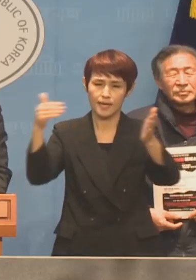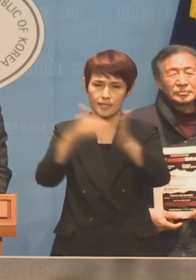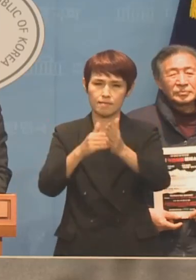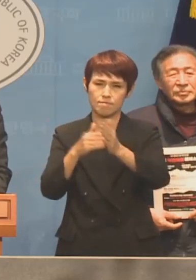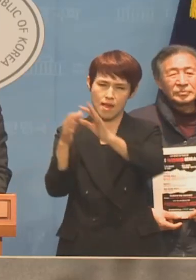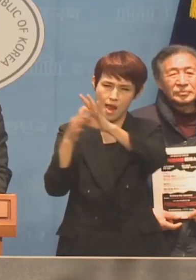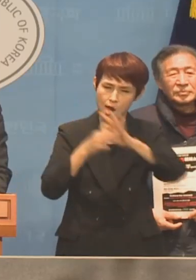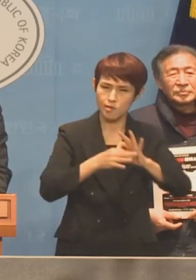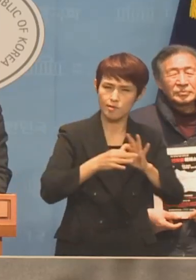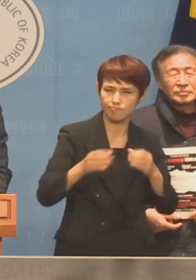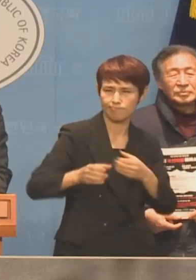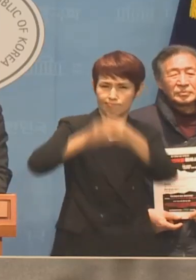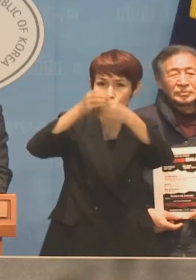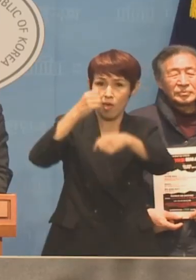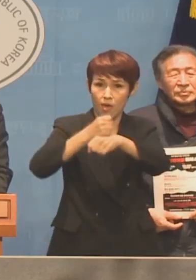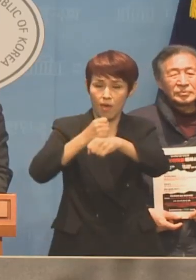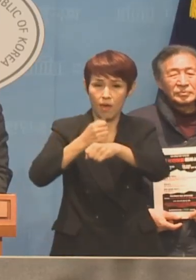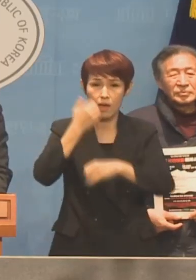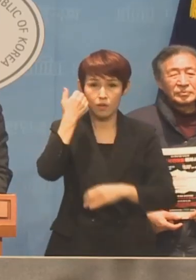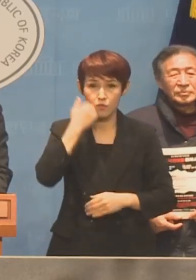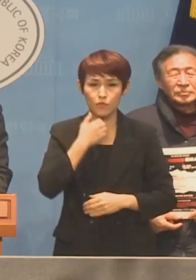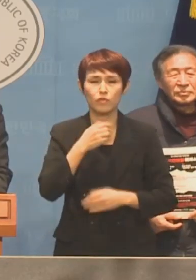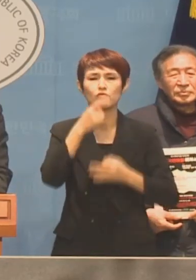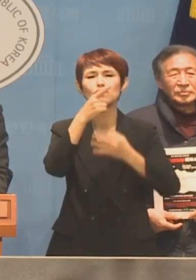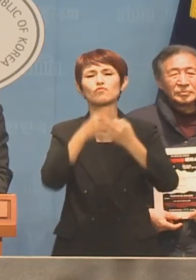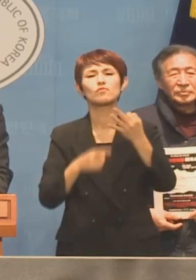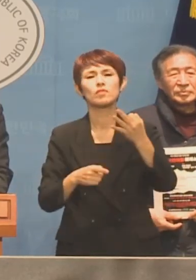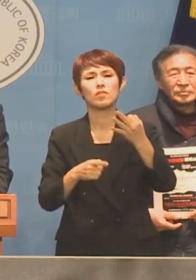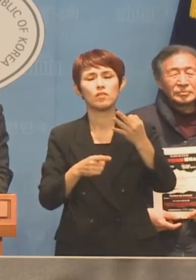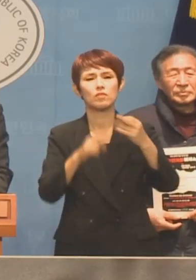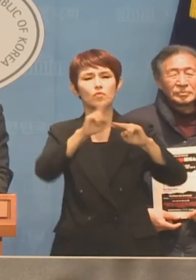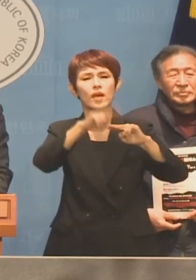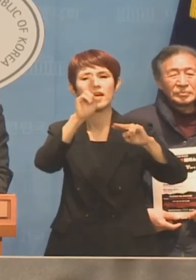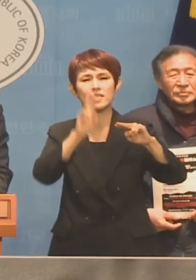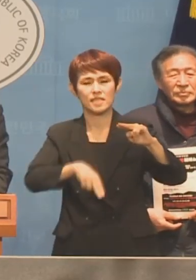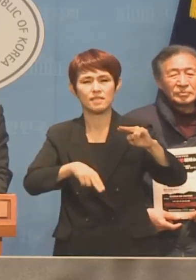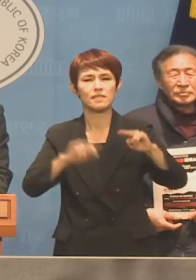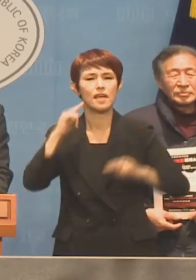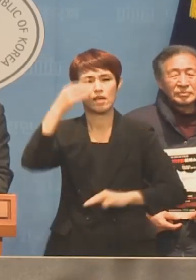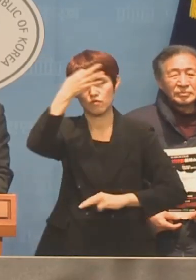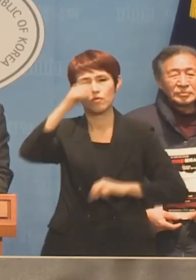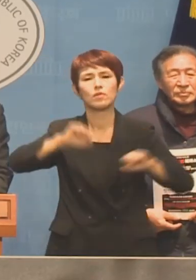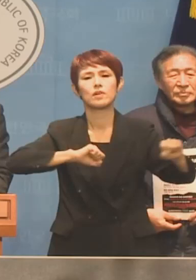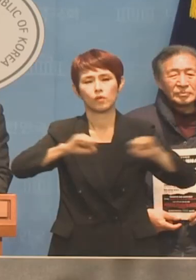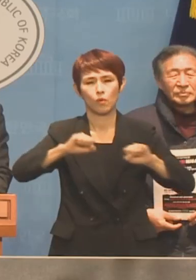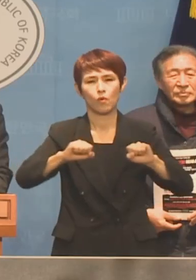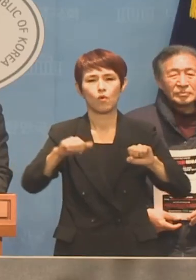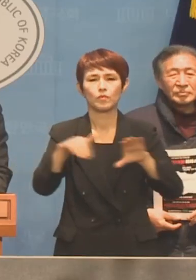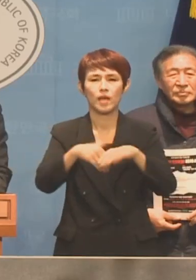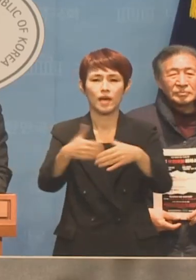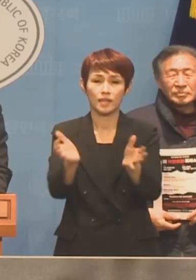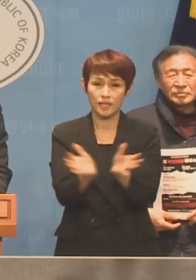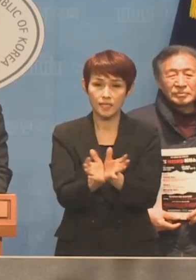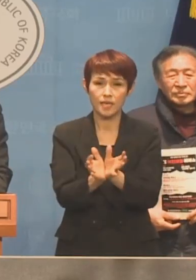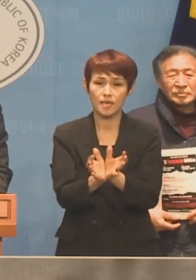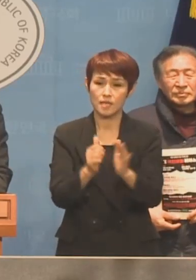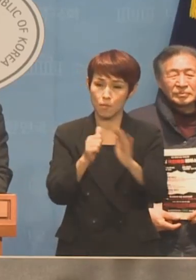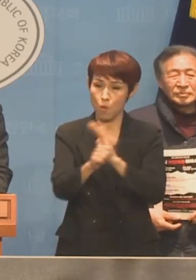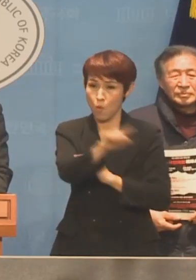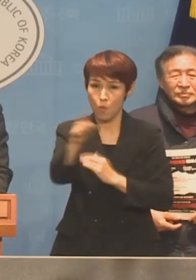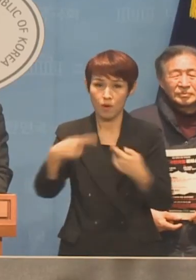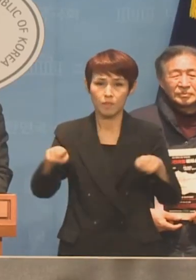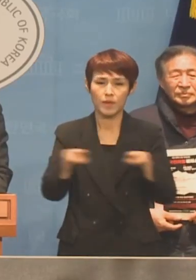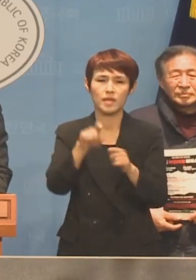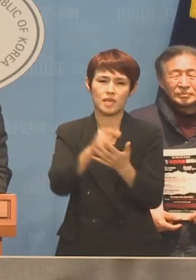계속해서 대응을 선언하신 윤석열 퇴진 예술행동 문화예술단체 대표님들과